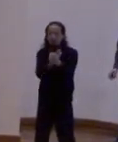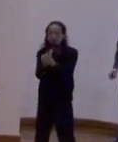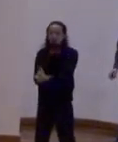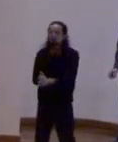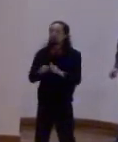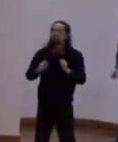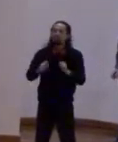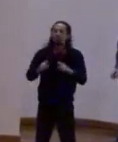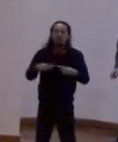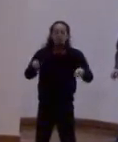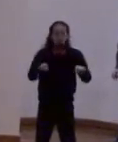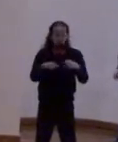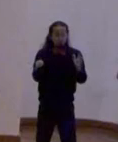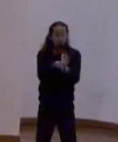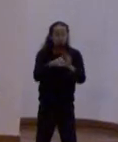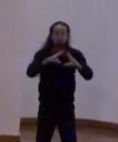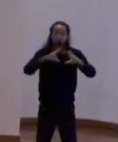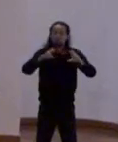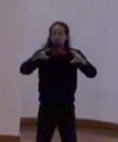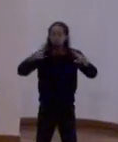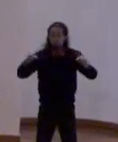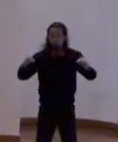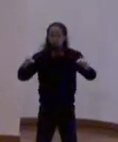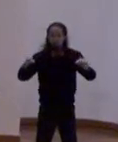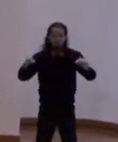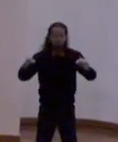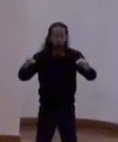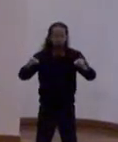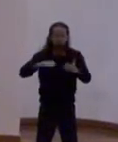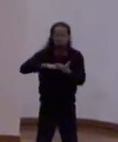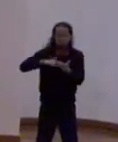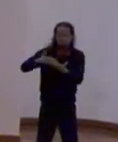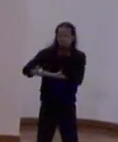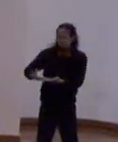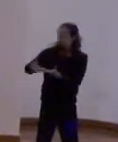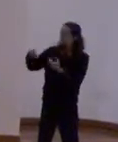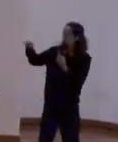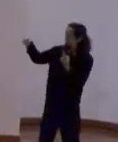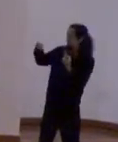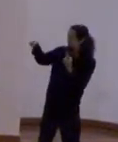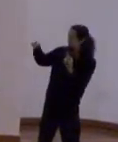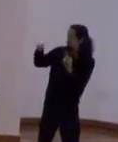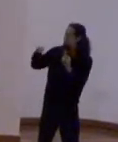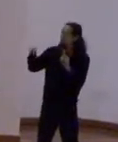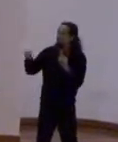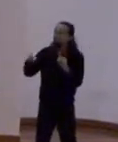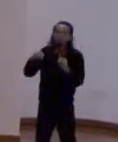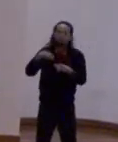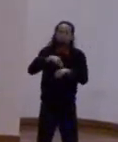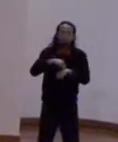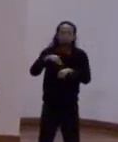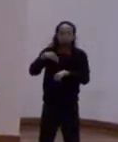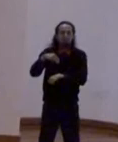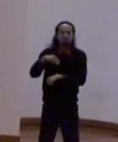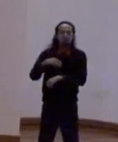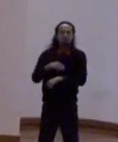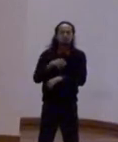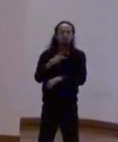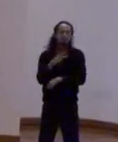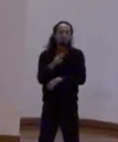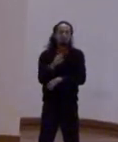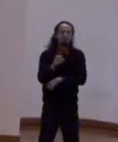do rancho de Amor à ilha que será interpretado pelo professor pela professora mestra Priscila Freitas